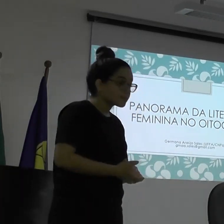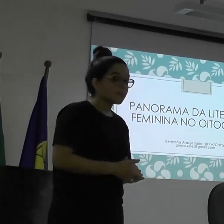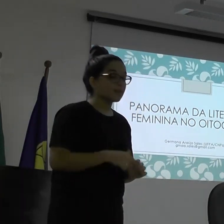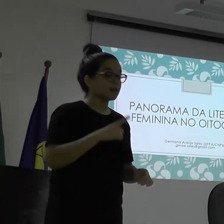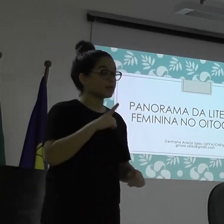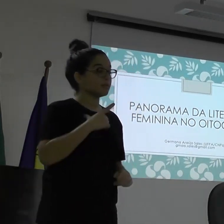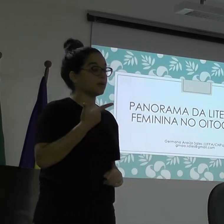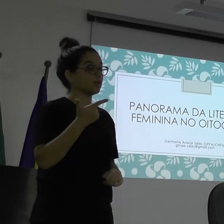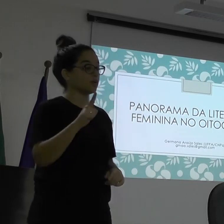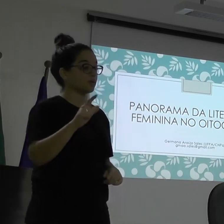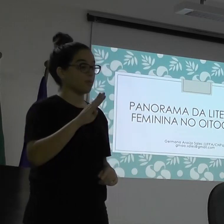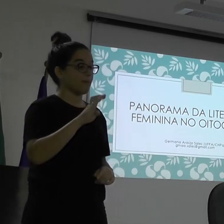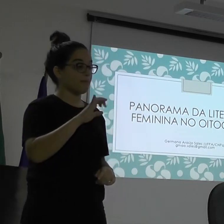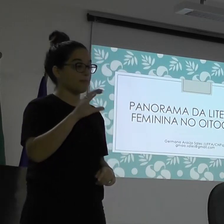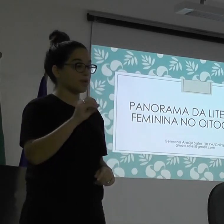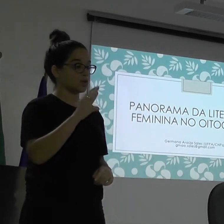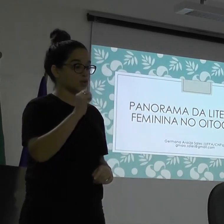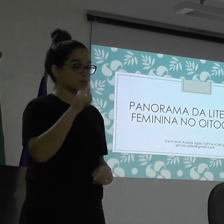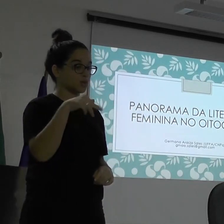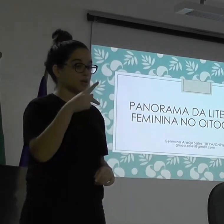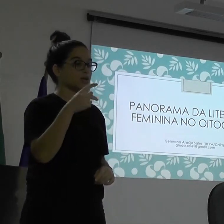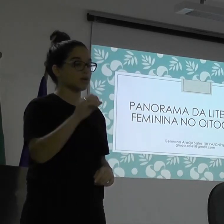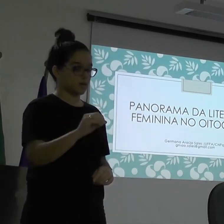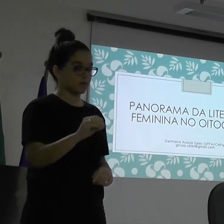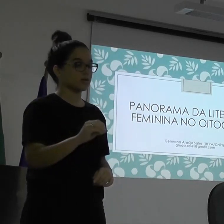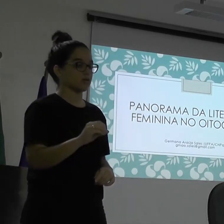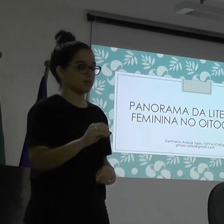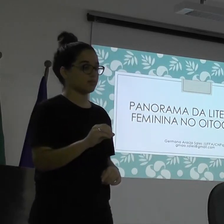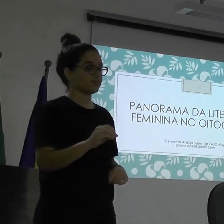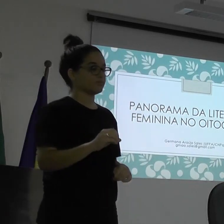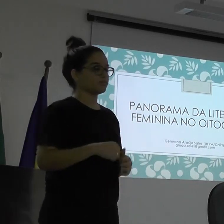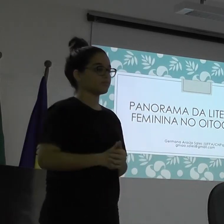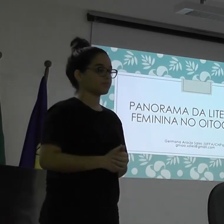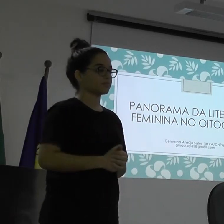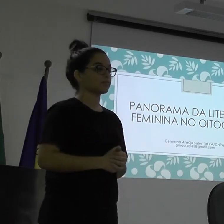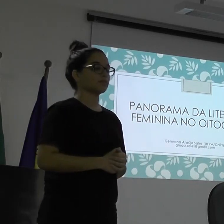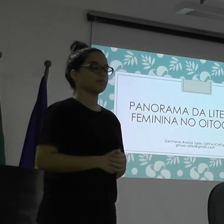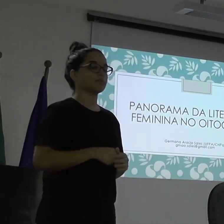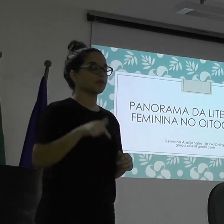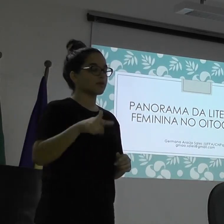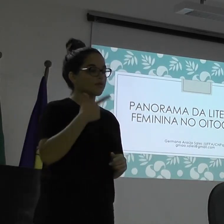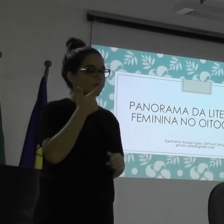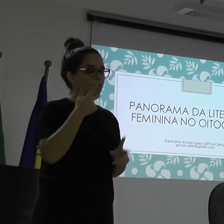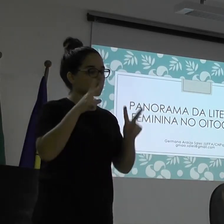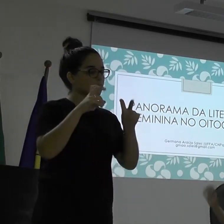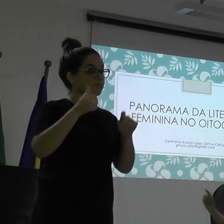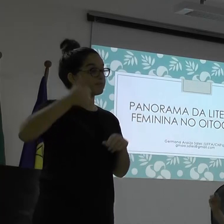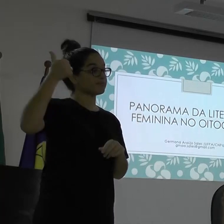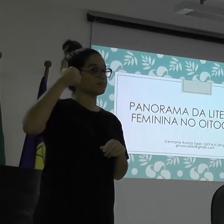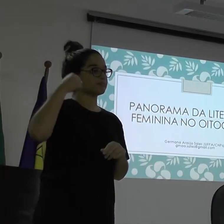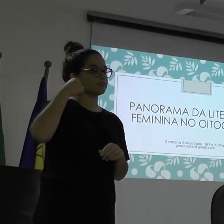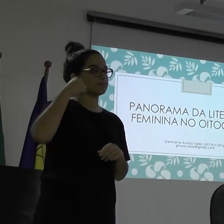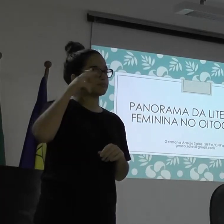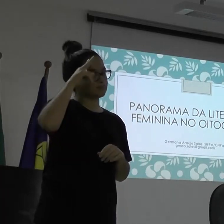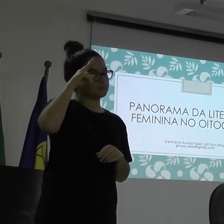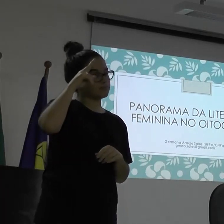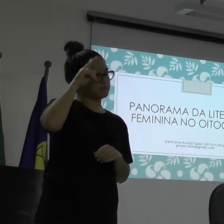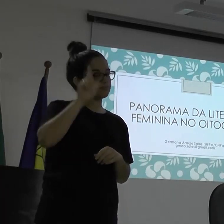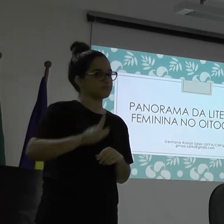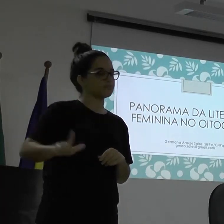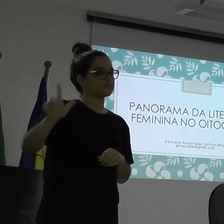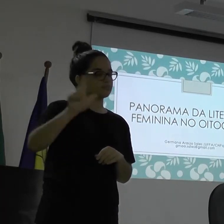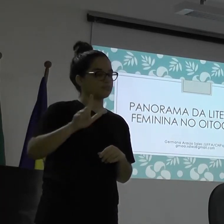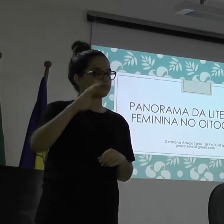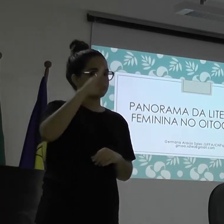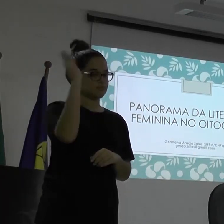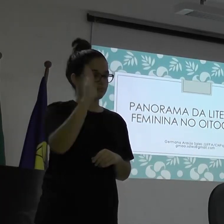foi organizado pela Regina Silva e Maria Marília Moreira, que recupera essas primeiras histórias literárias brasileiras, os compêndios,